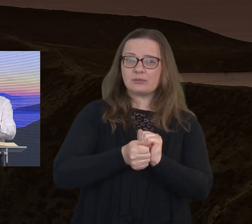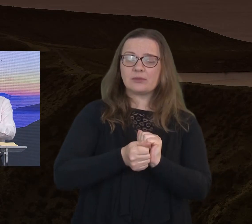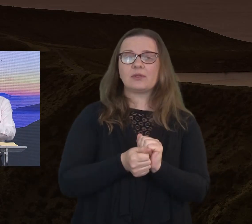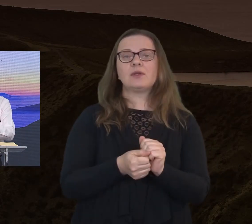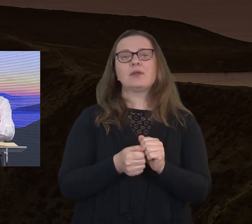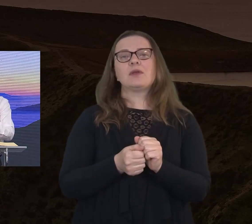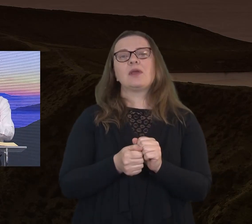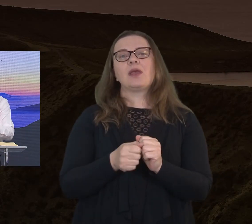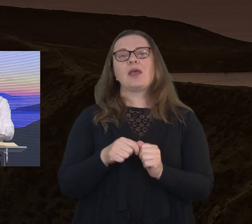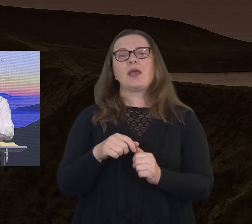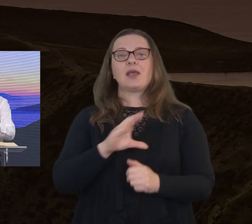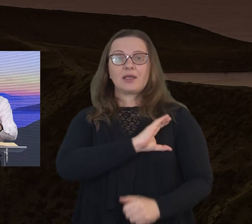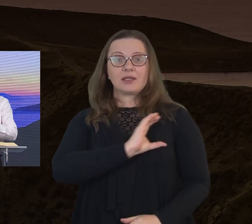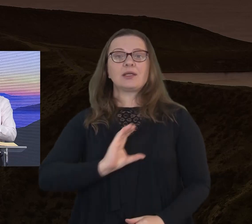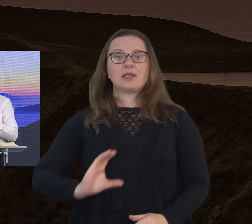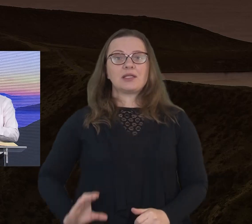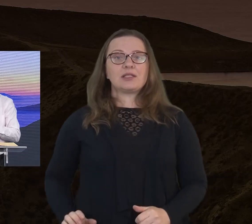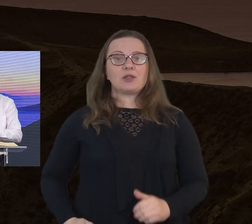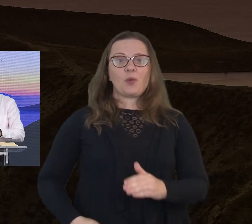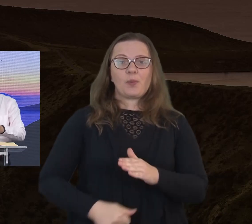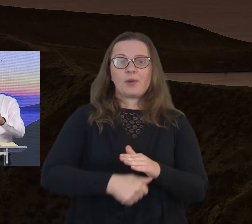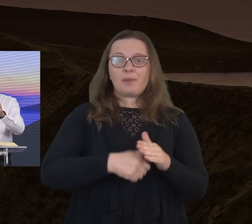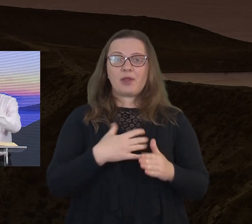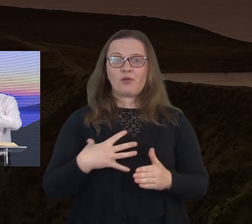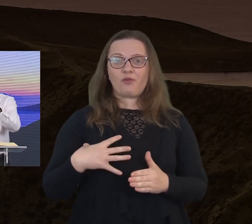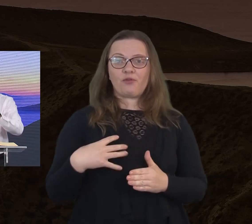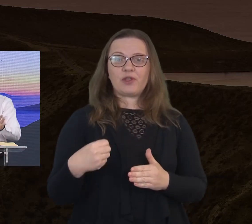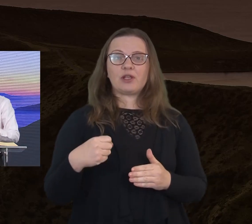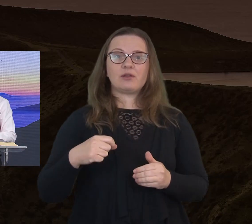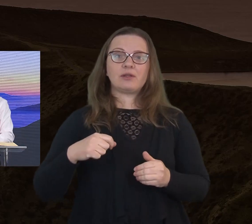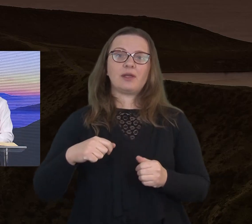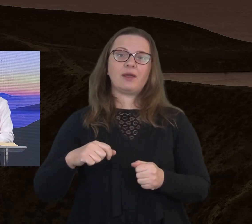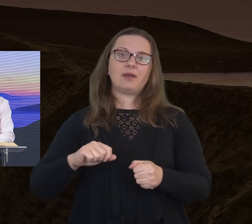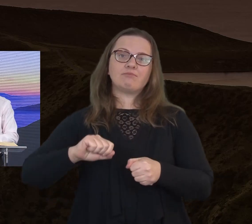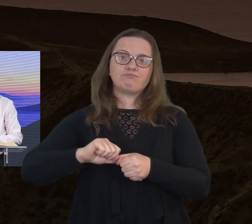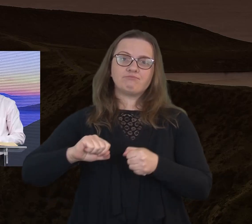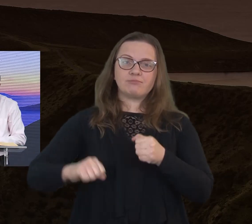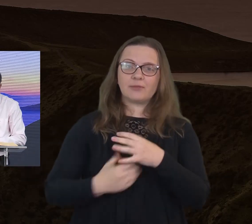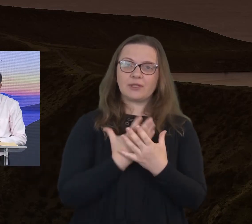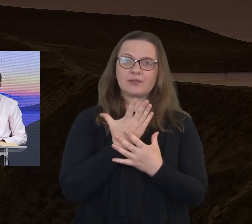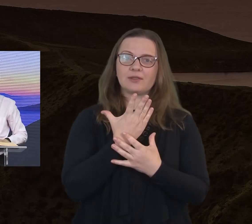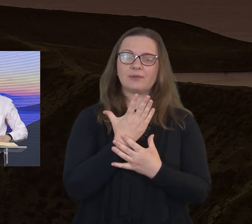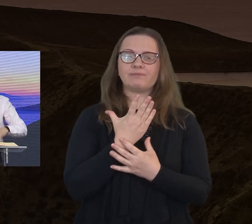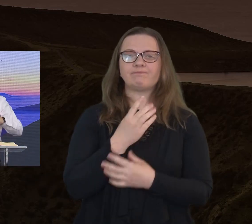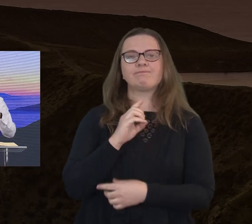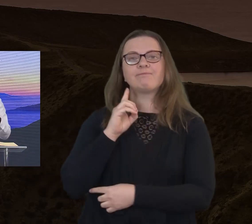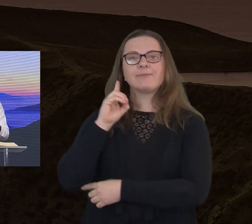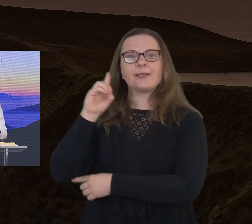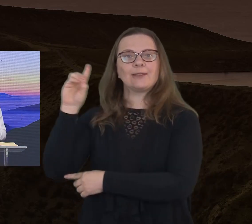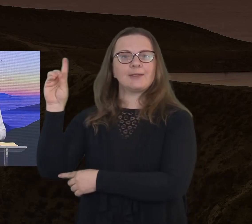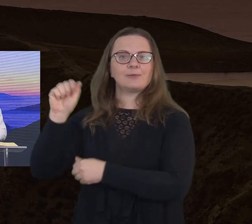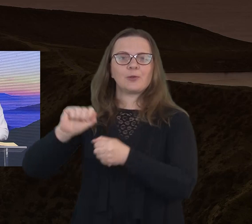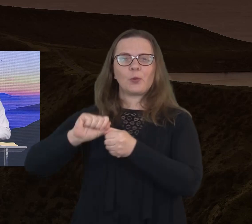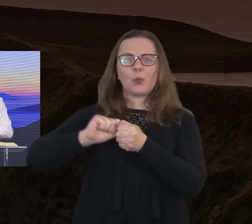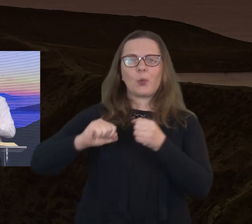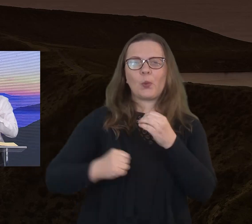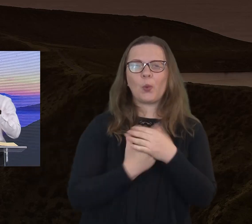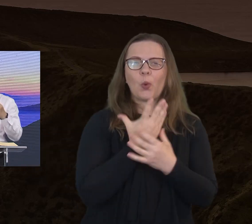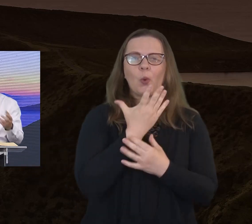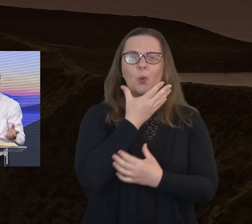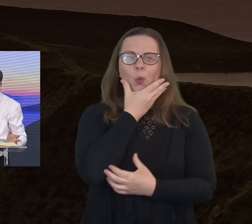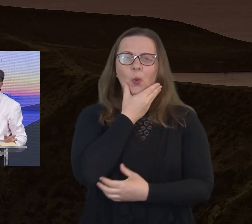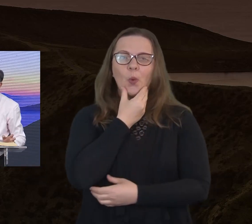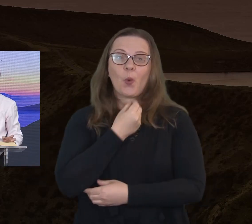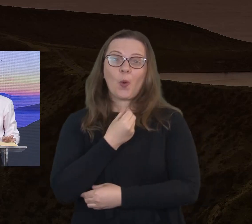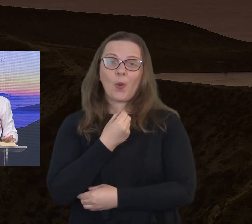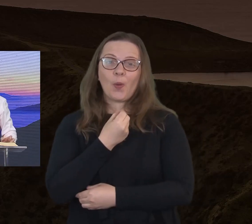o primogênito de toda a criação. Então, graças ao Senhor, tudo estava perfeito. Então Deus assim fez o homem,